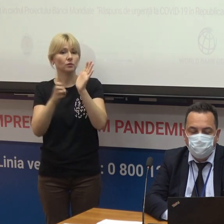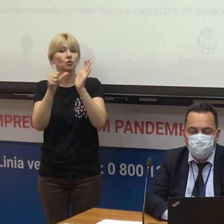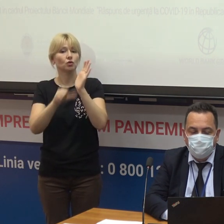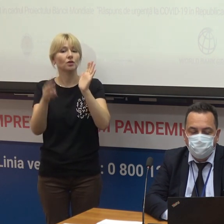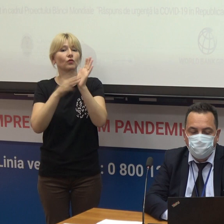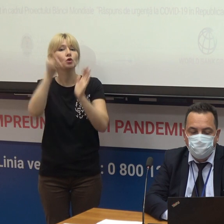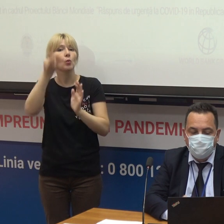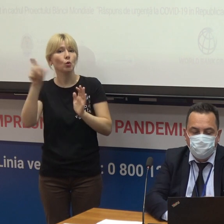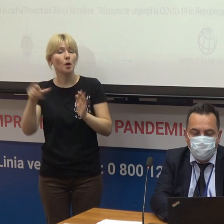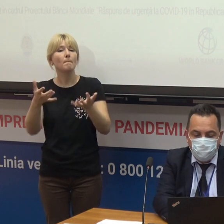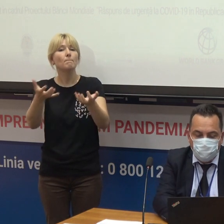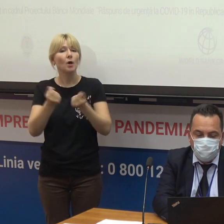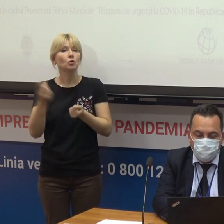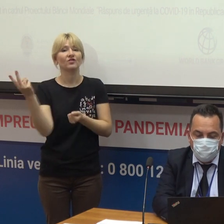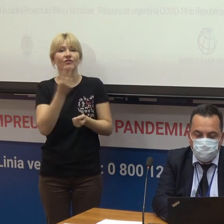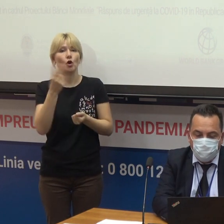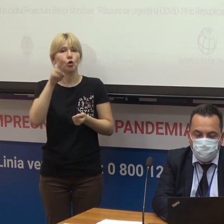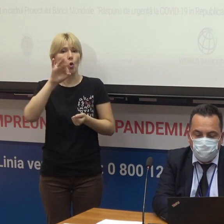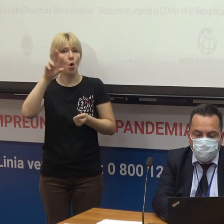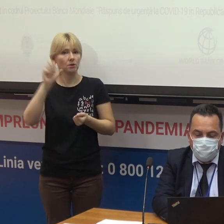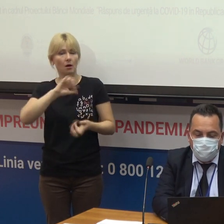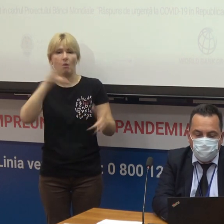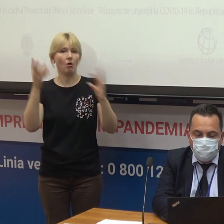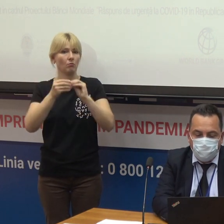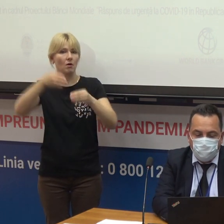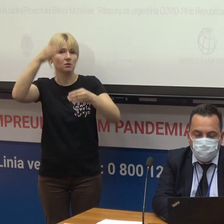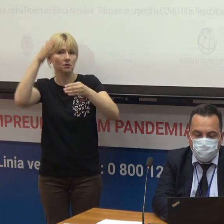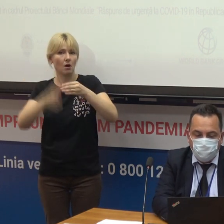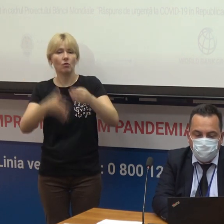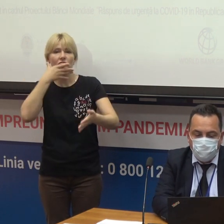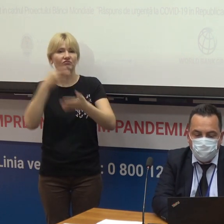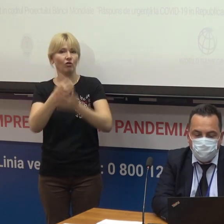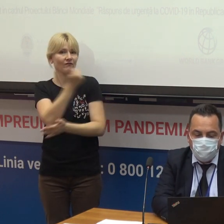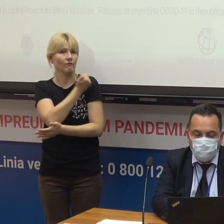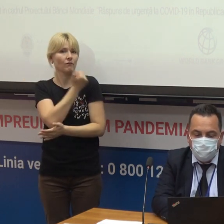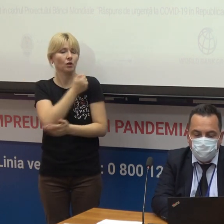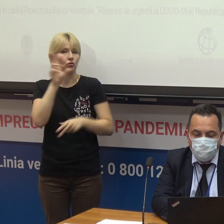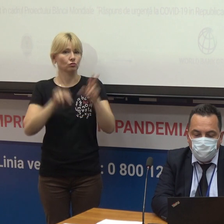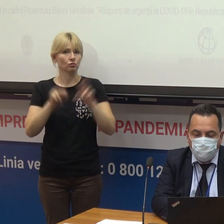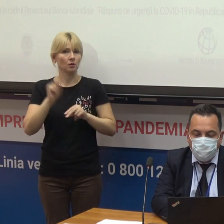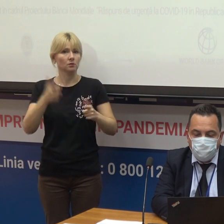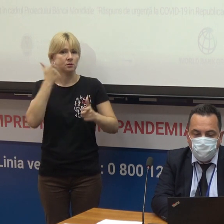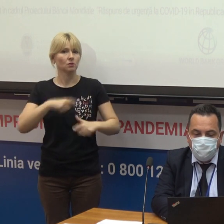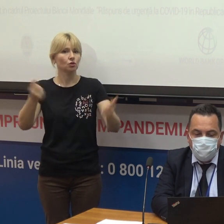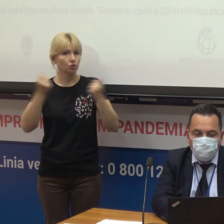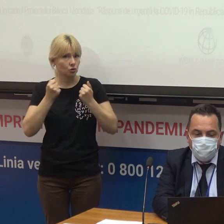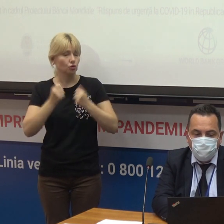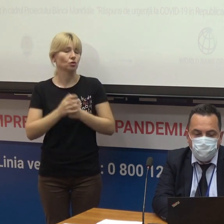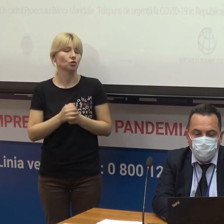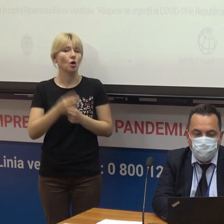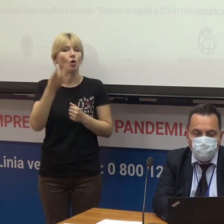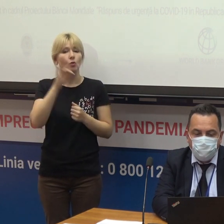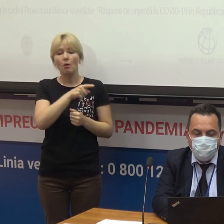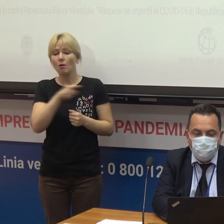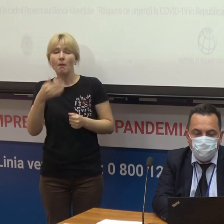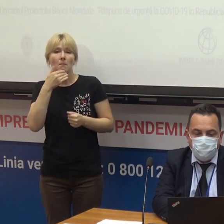388.867 de persoane au primit ambele doze, astfel încheiind schema completă de vaccinare. În ultimele 7